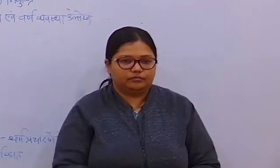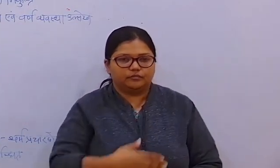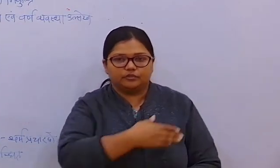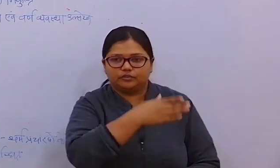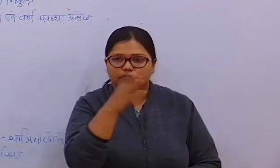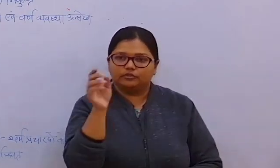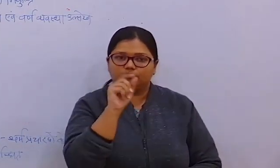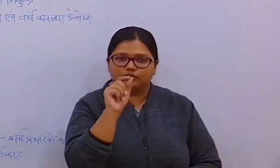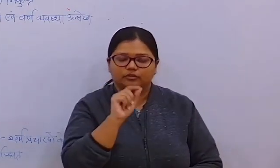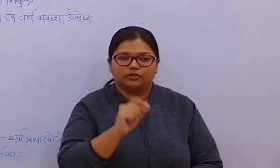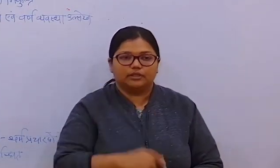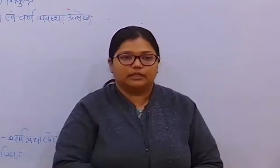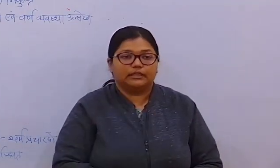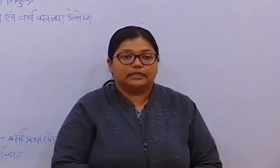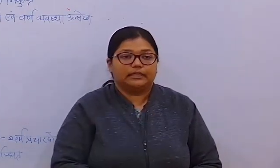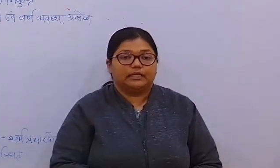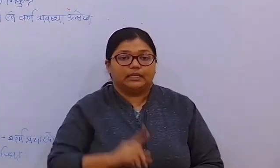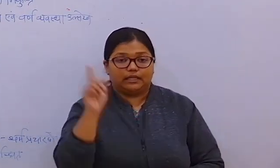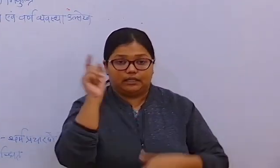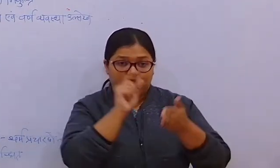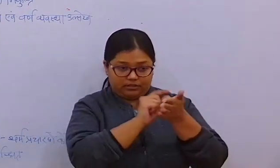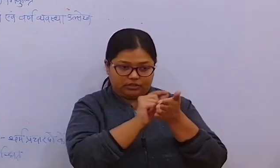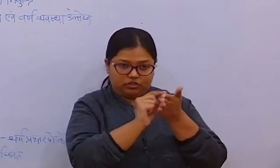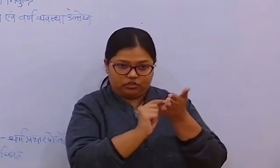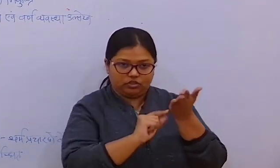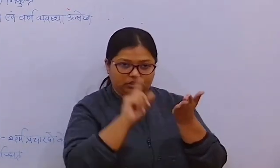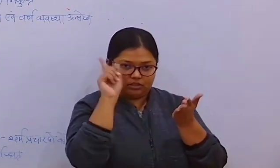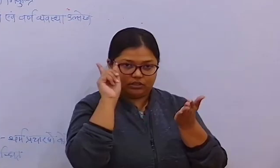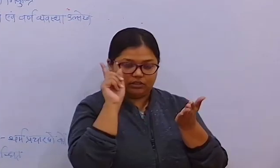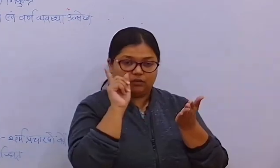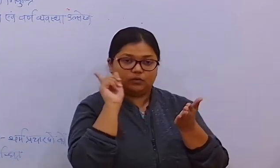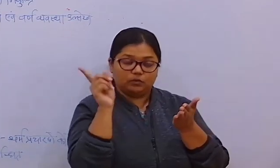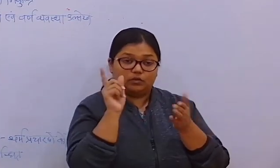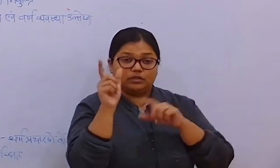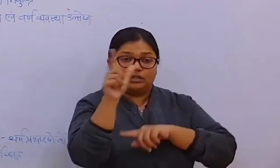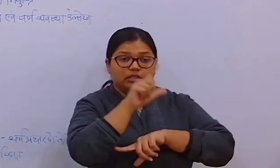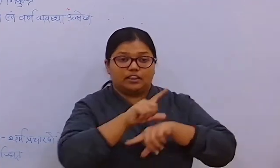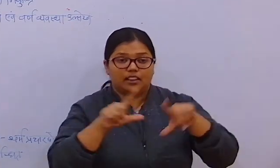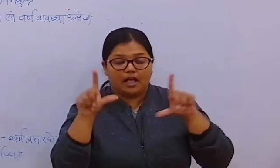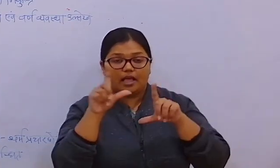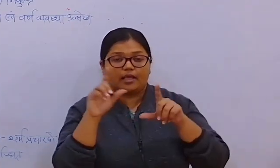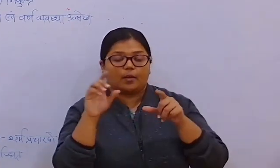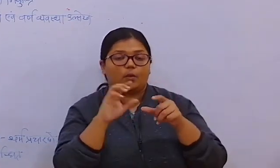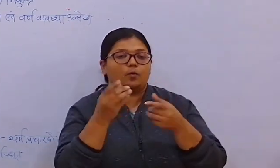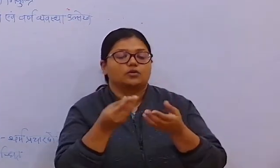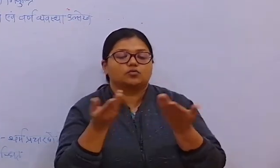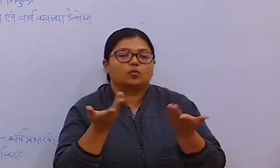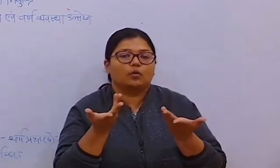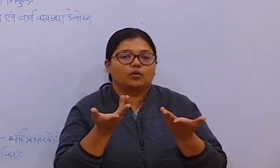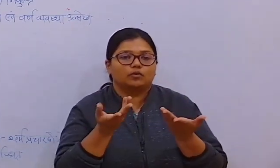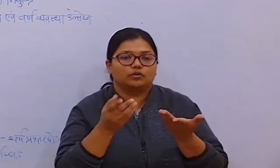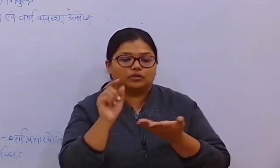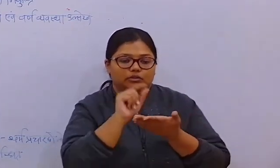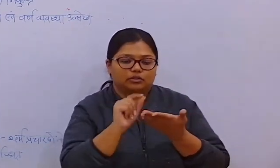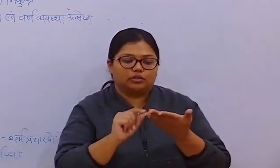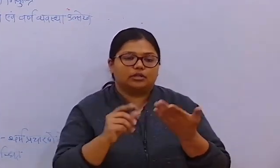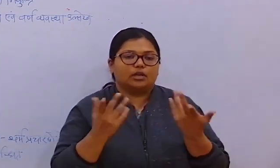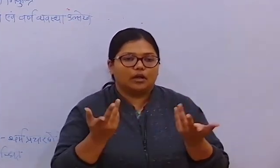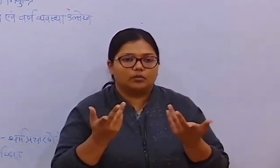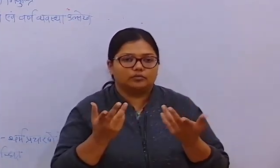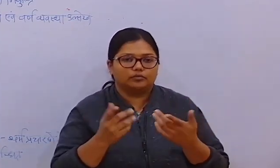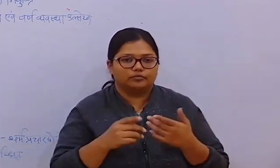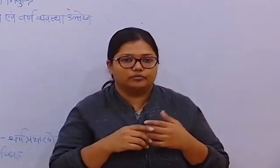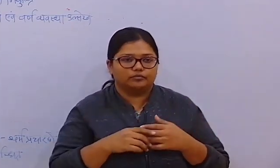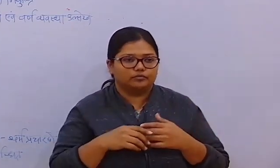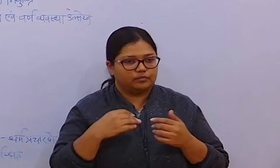शिलालेख और उनकी लिपि, शिलालेख और उनकी लिपि, ये जो 14 शिलालेख हैं 8 अलग अलग स्थानों से मिले हैं। मैं